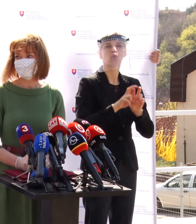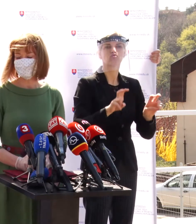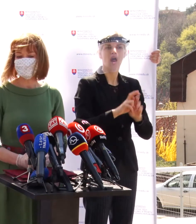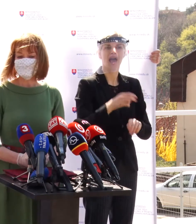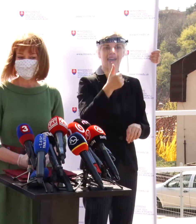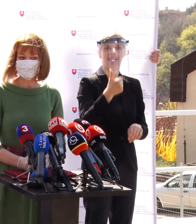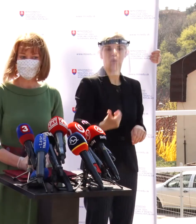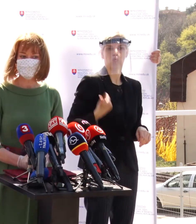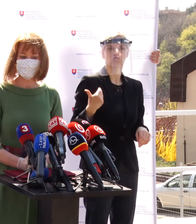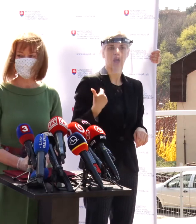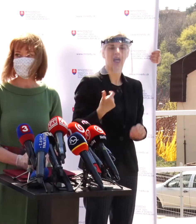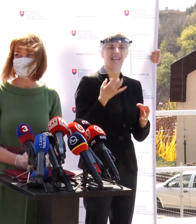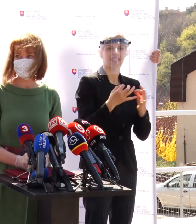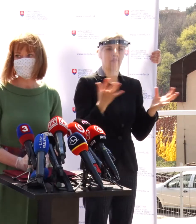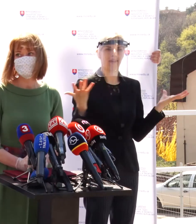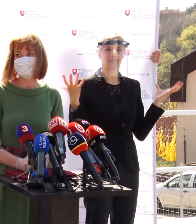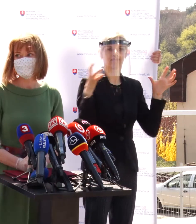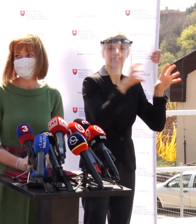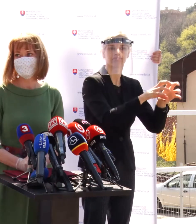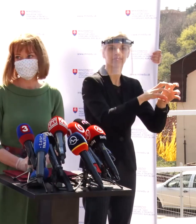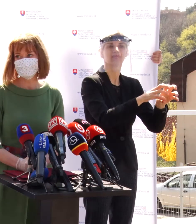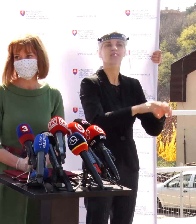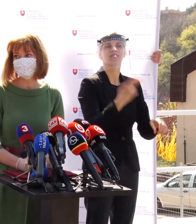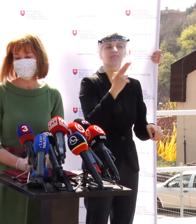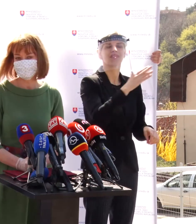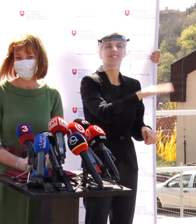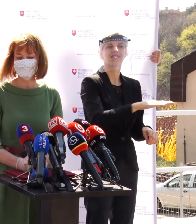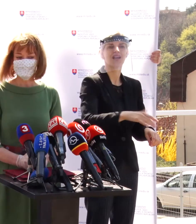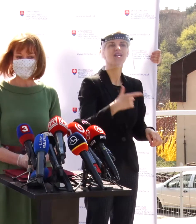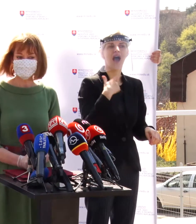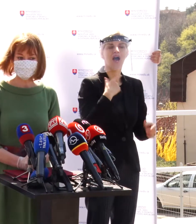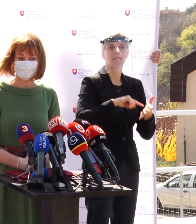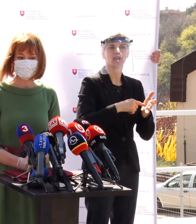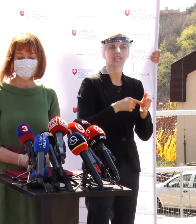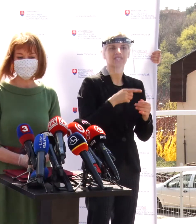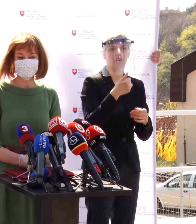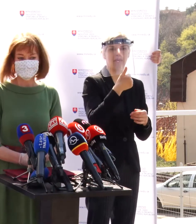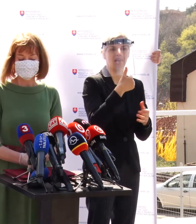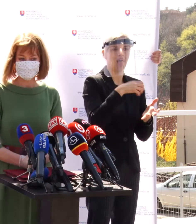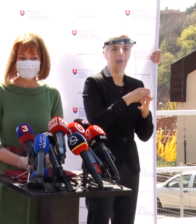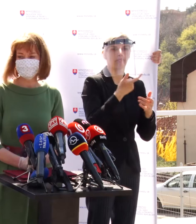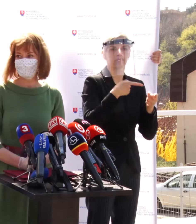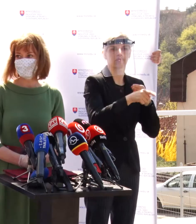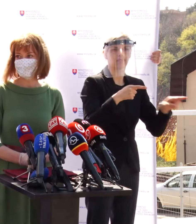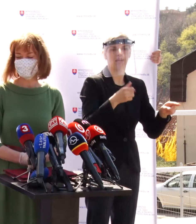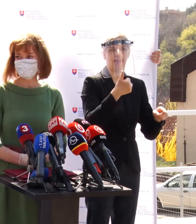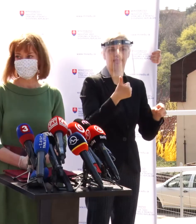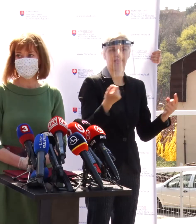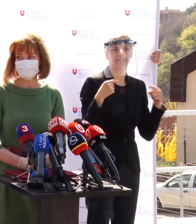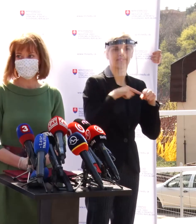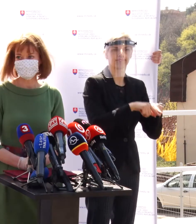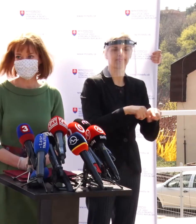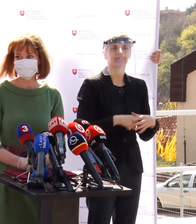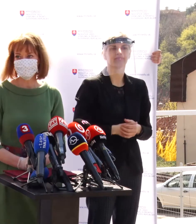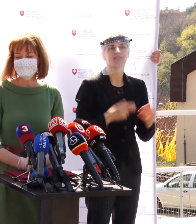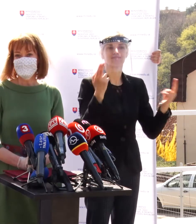učiteľ na škole informovaný o tom, aké všetky typy zadaní prúdia k jednotlivým žiakom. Tieto odporúčania už sú zverejnené na portáli